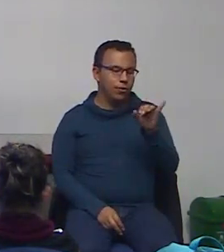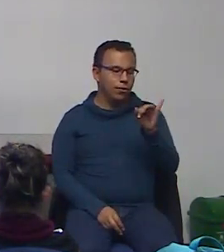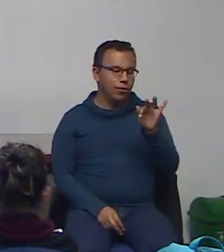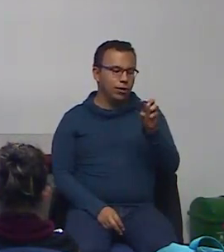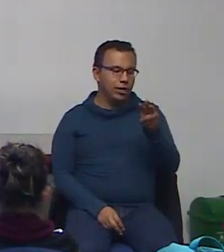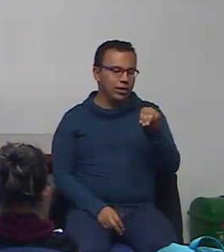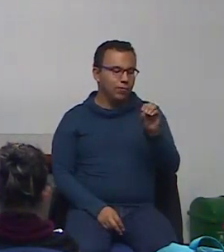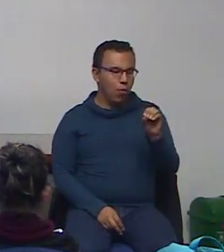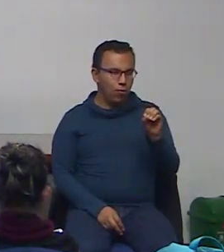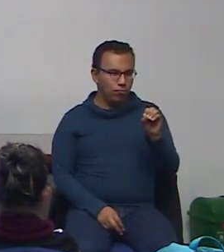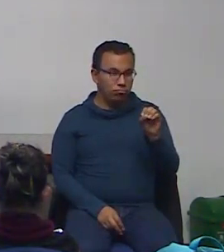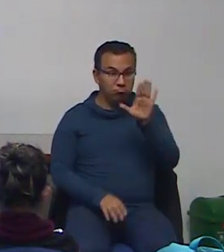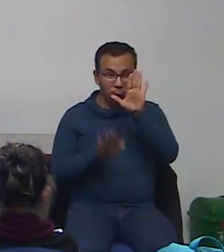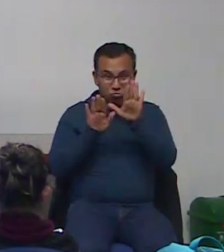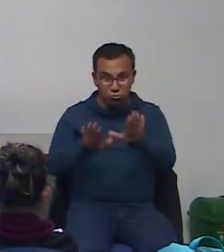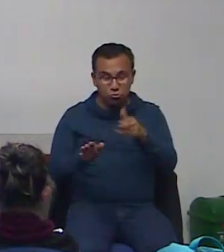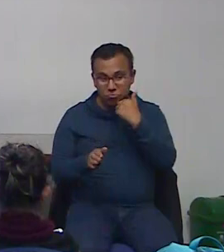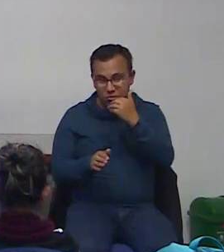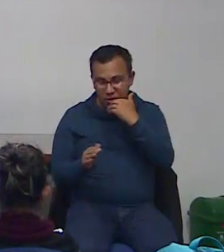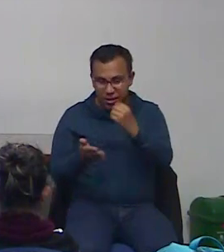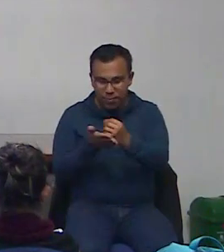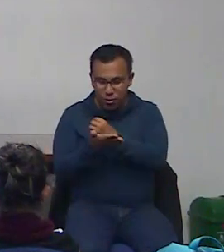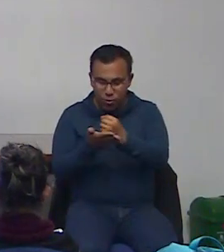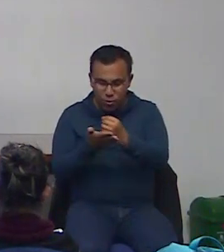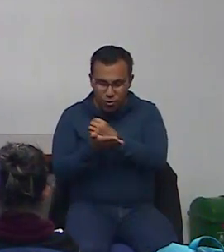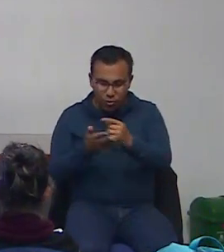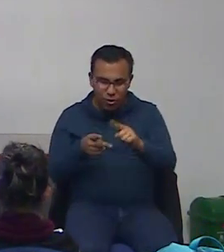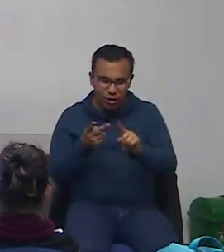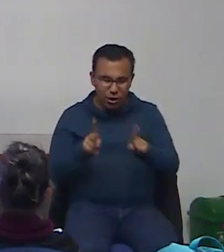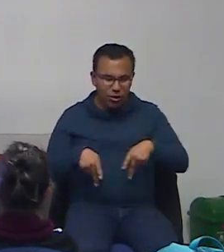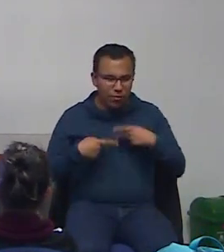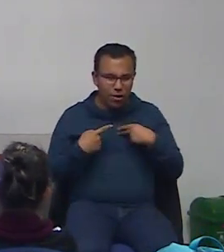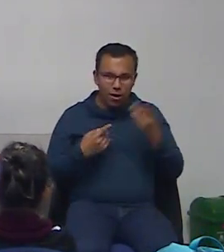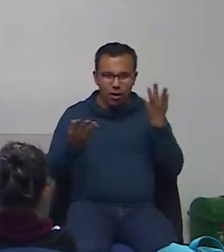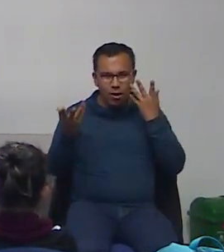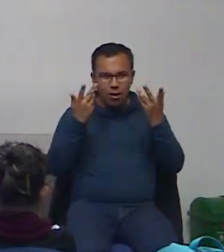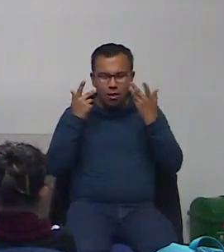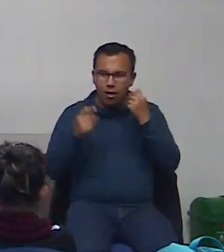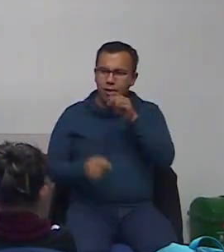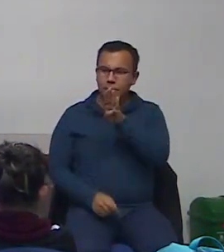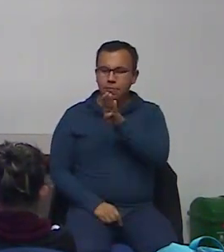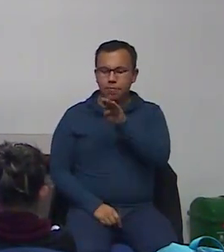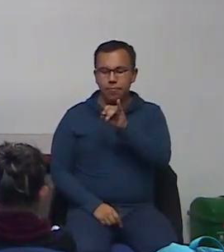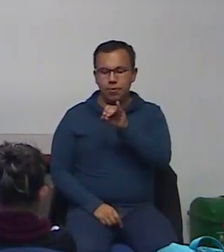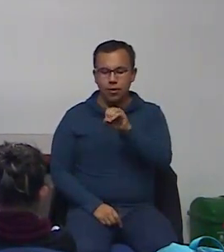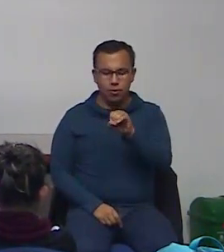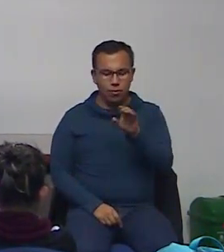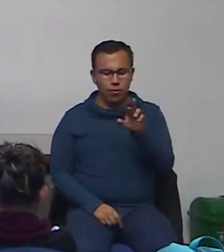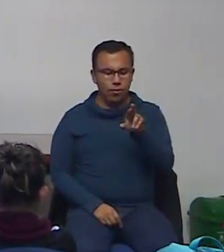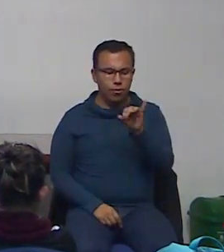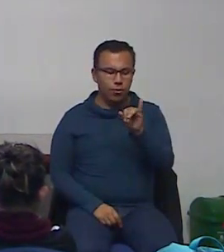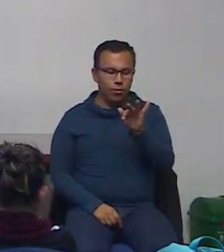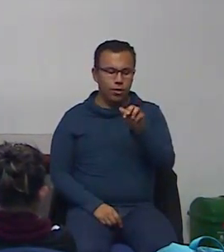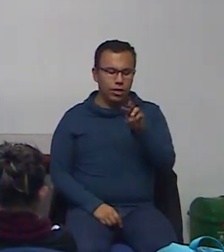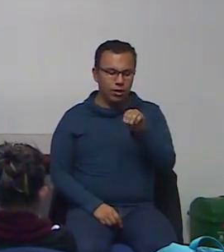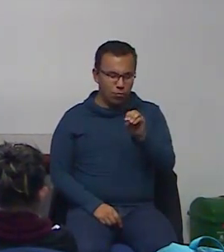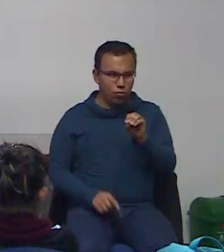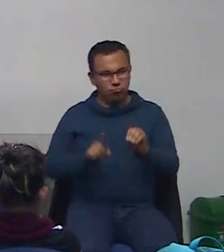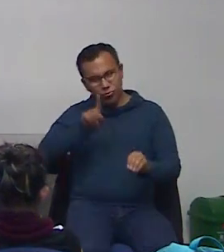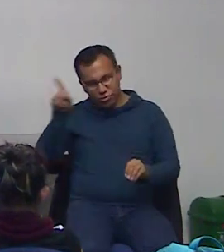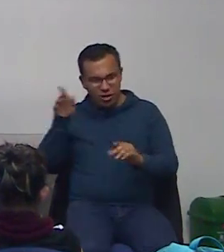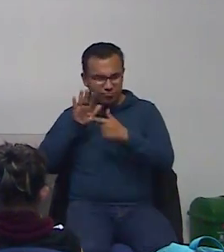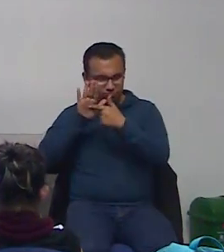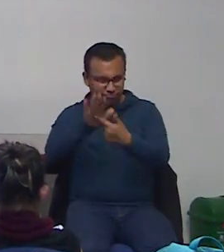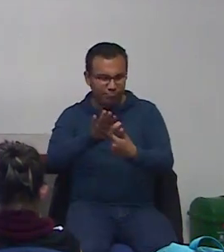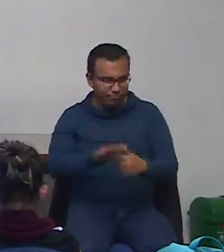momento de de su carrera cara o de sus vidas o de su entorno no Entonces está el tema del biorritmo que ahoritica también lo vamos a